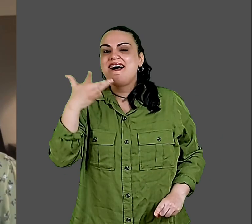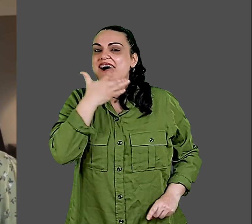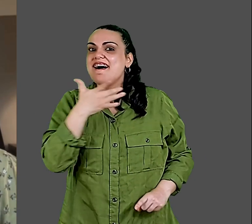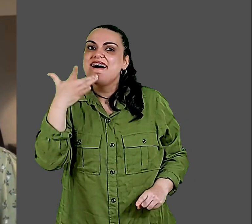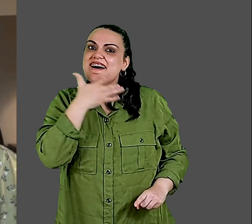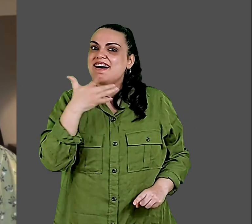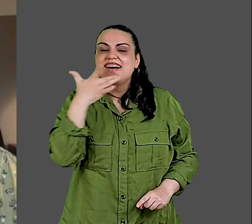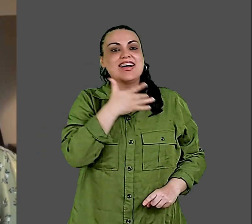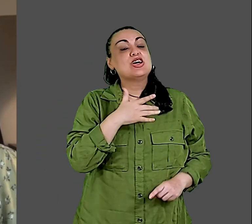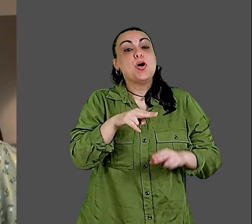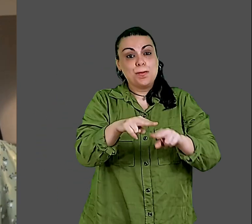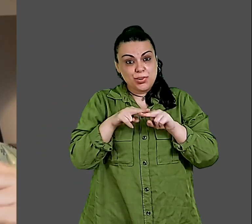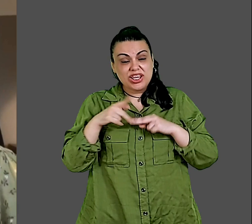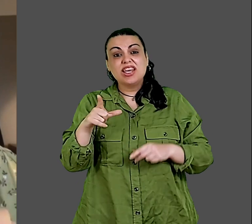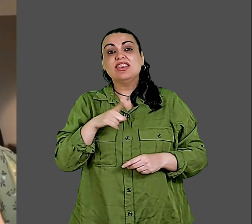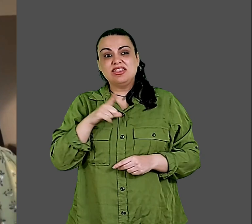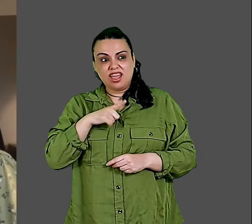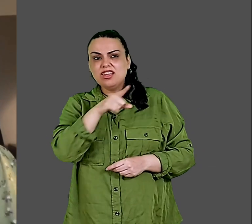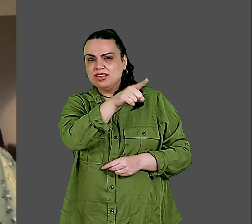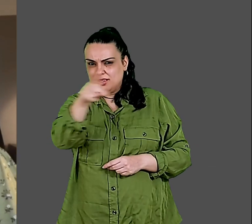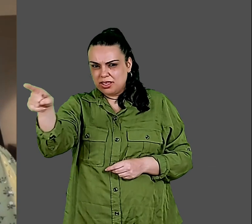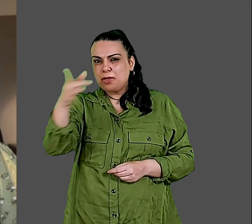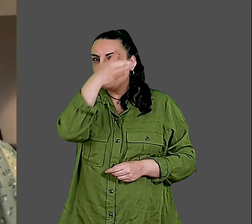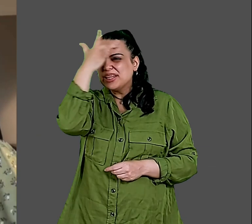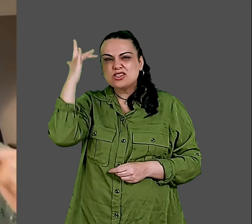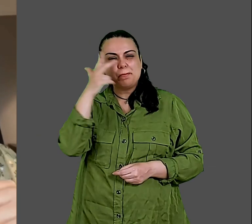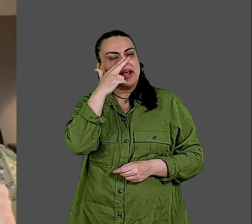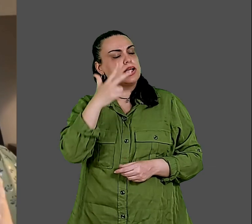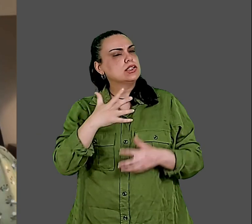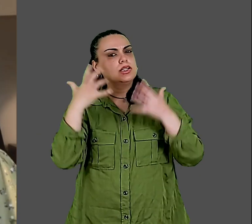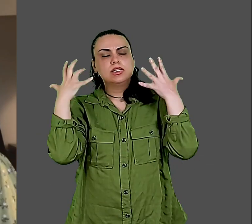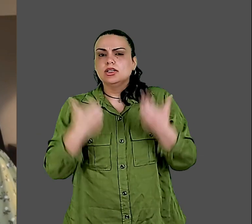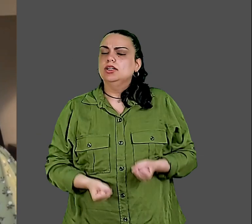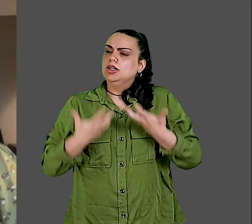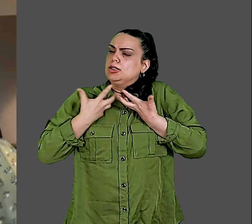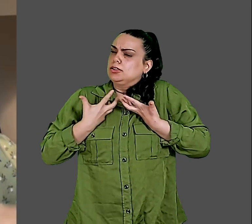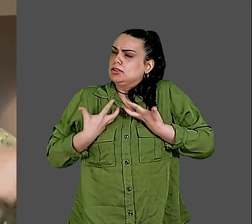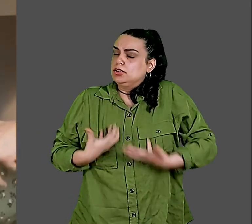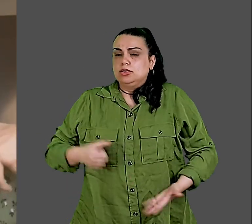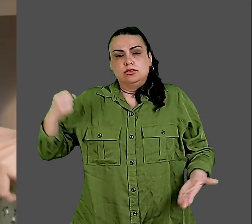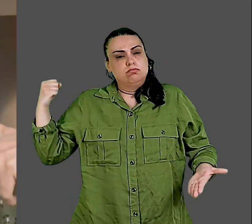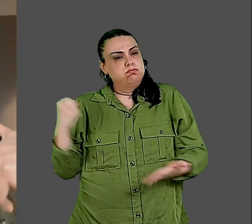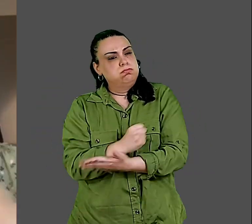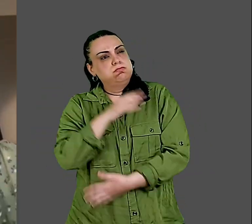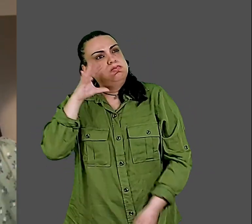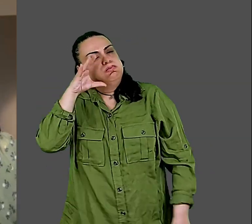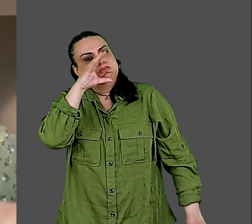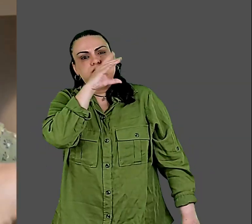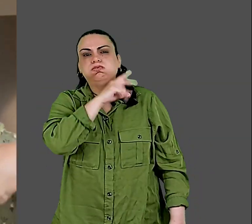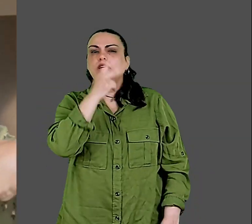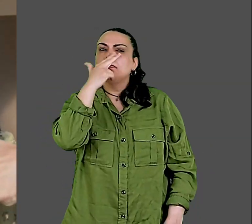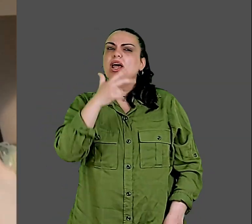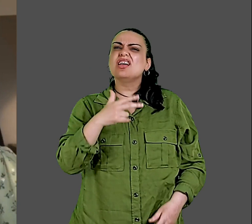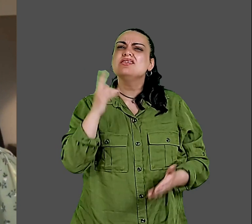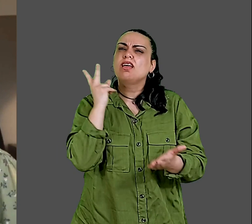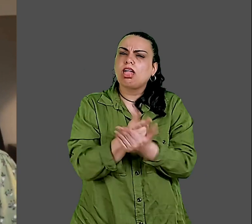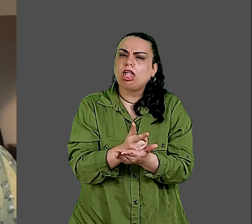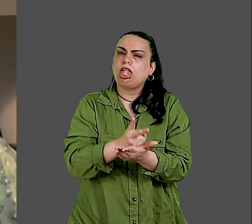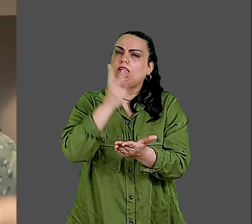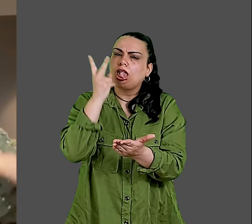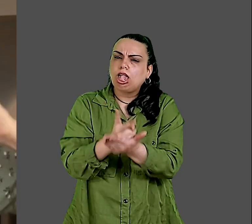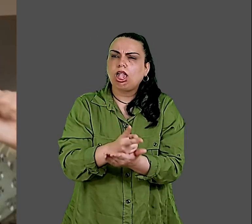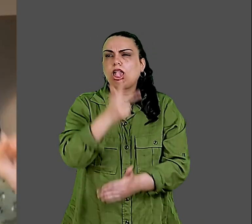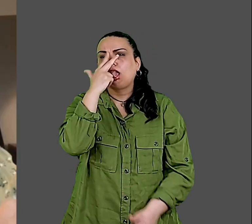eu estou lidando agora com gente inconformada com a procrastinação, com a